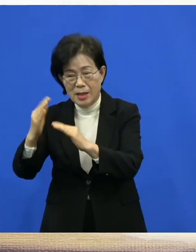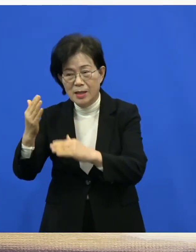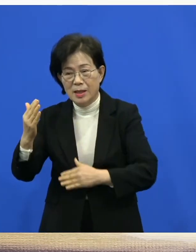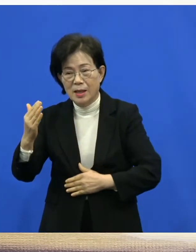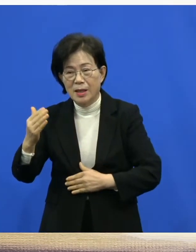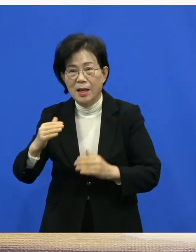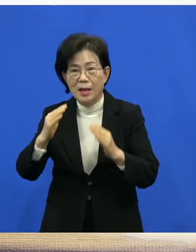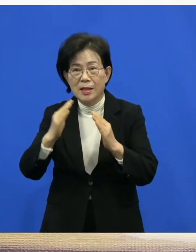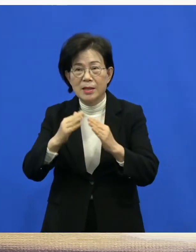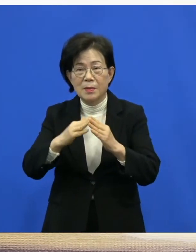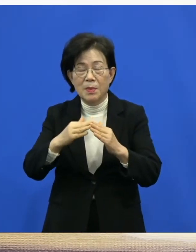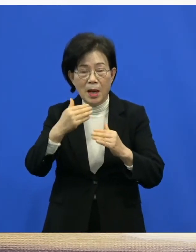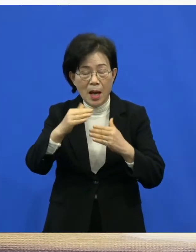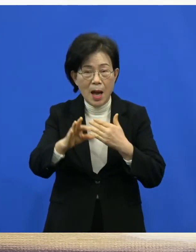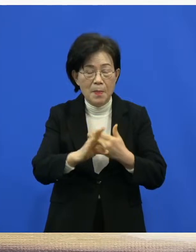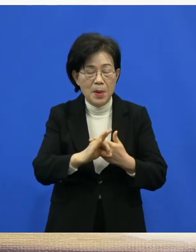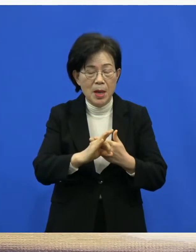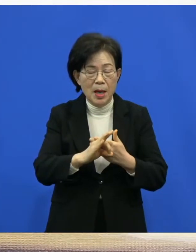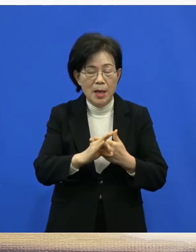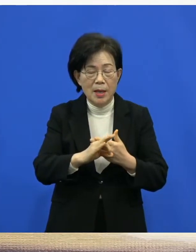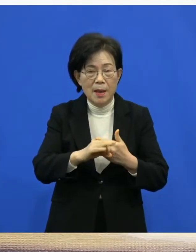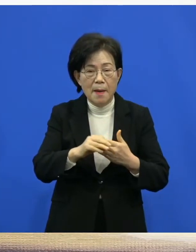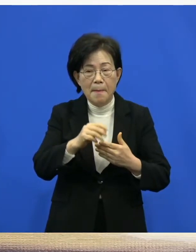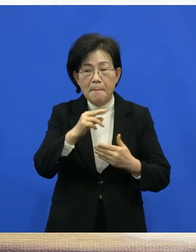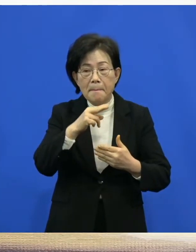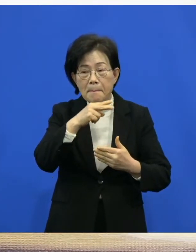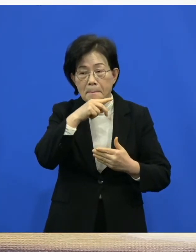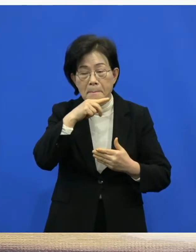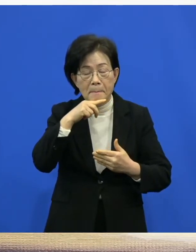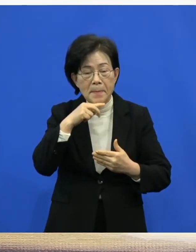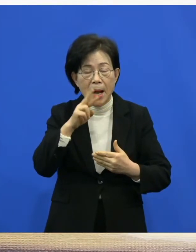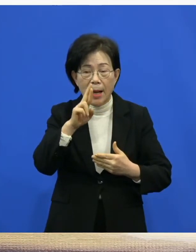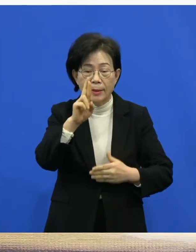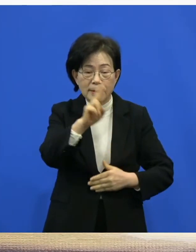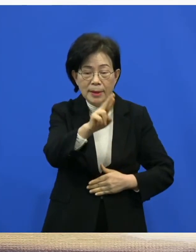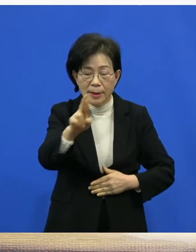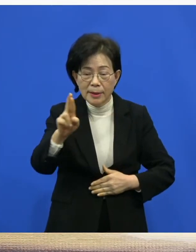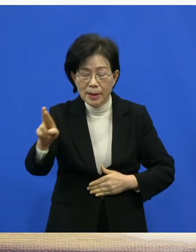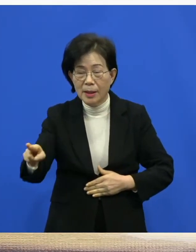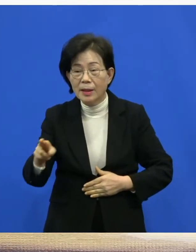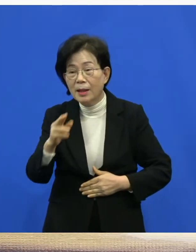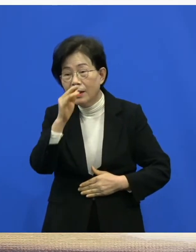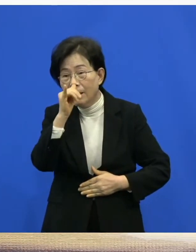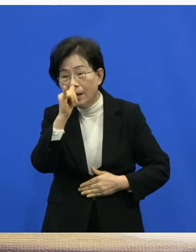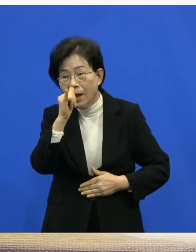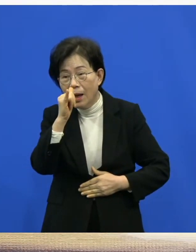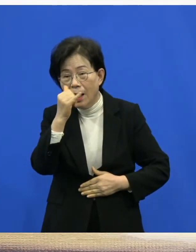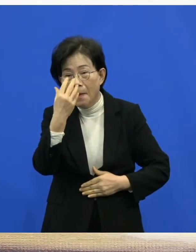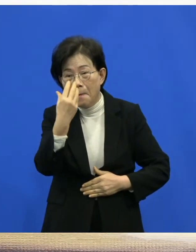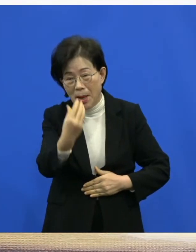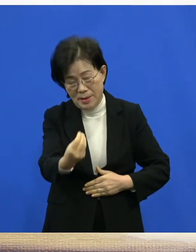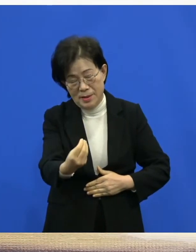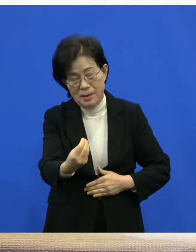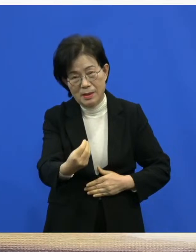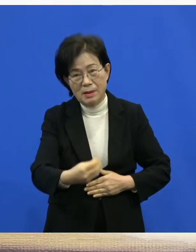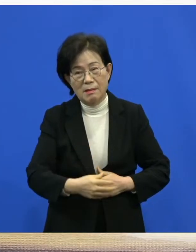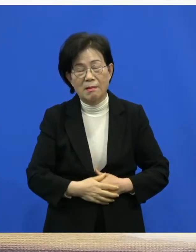집에 가구들 어느 날은 집달리가 와서 집 모든 물건에 그냥 딱지를 붙이는 걸 보아서 차파는 딱지를